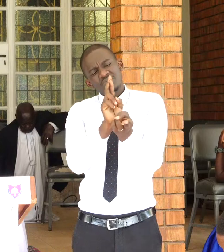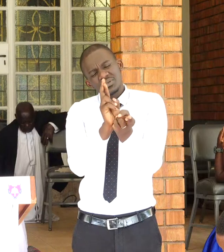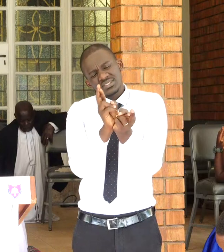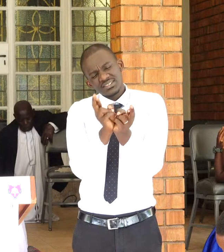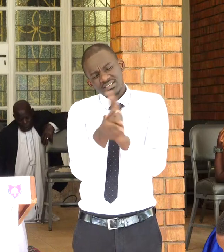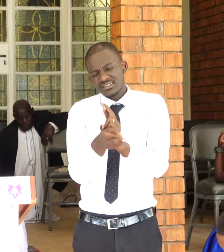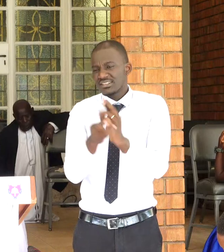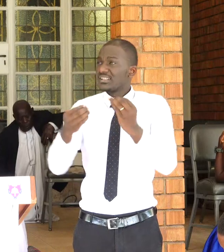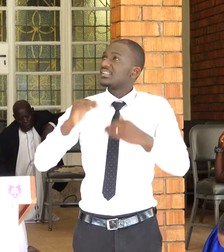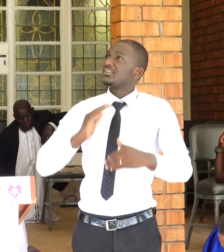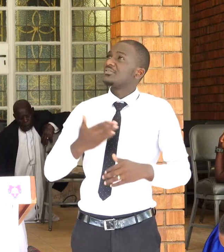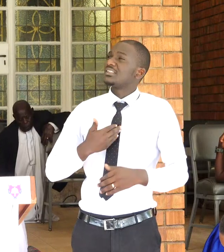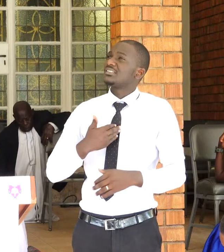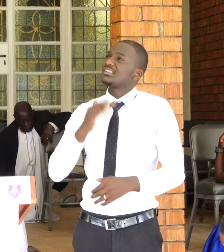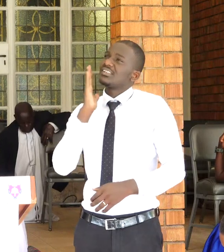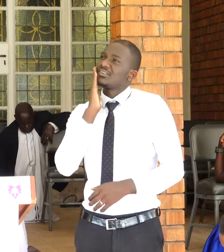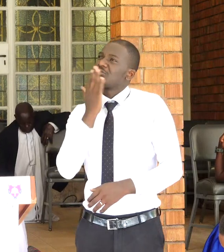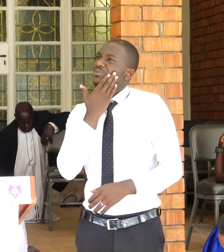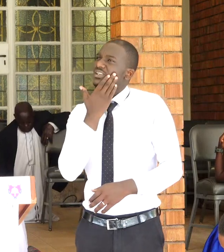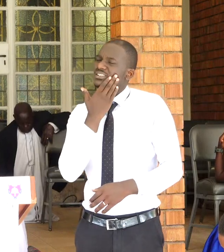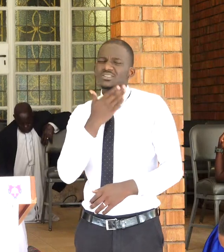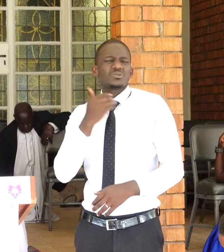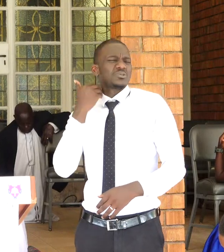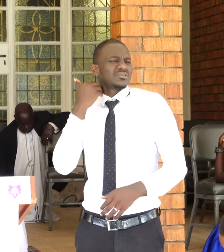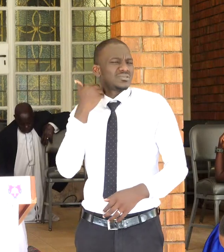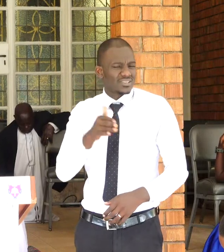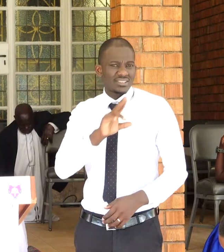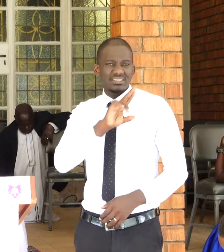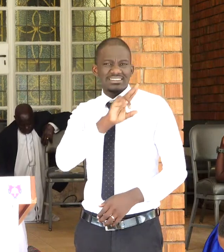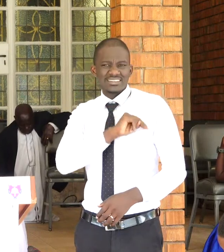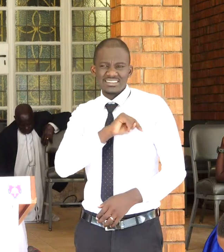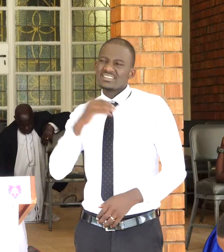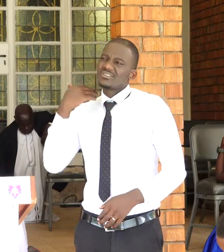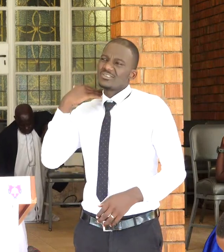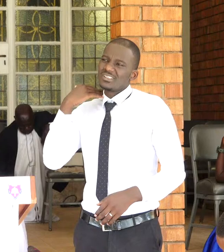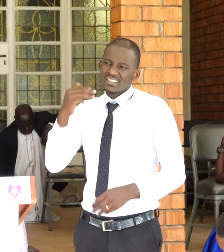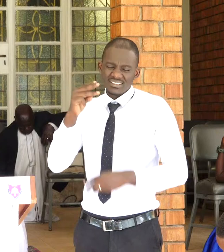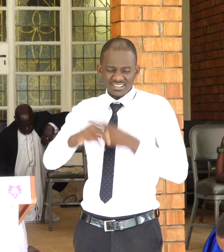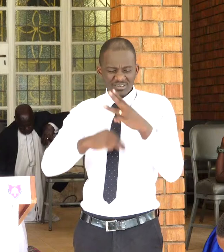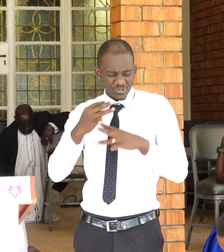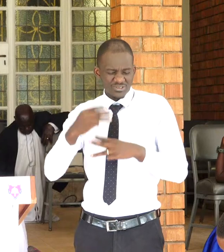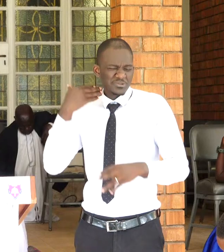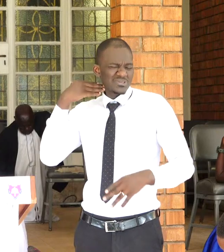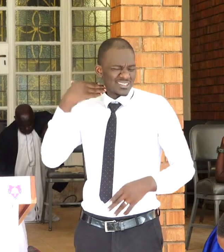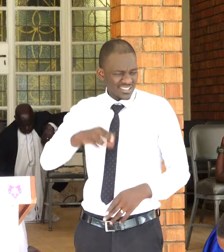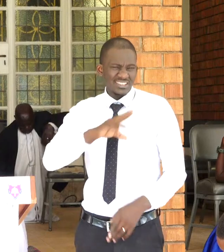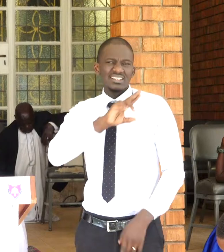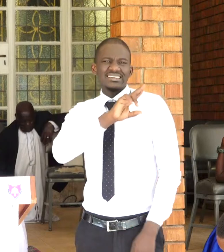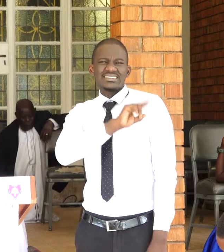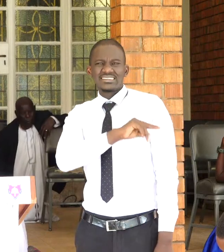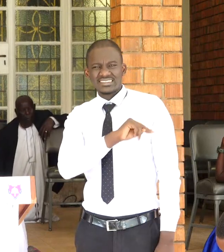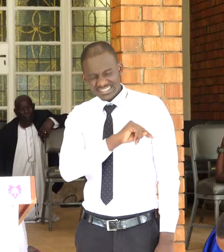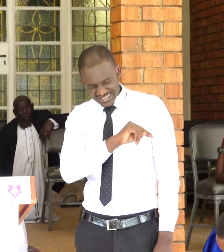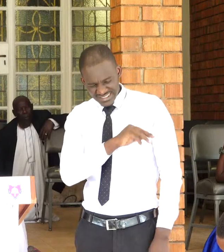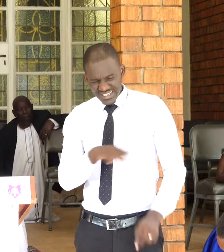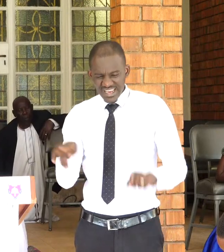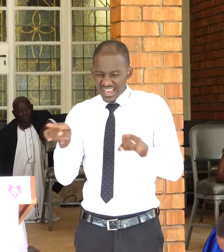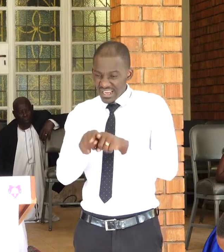tuwe ekisa okukyawa ekibi n'ensi n'ekibi nga bwe baatulwangirako nga